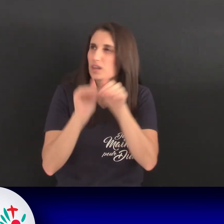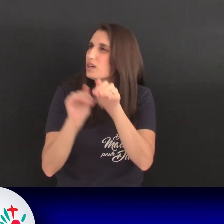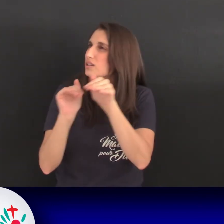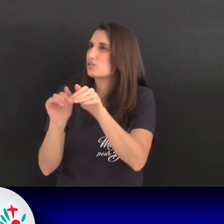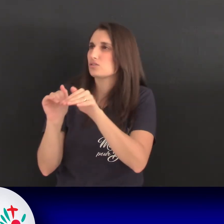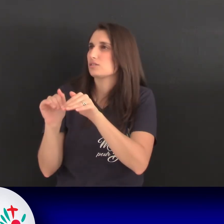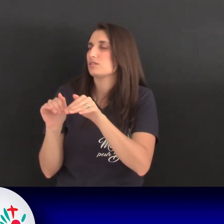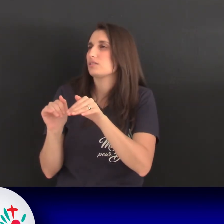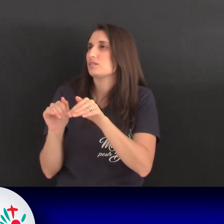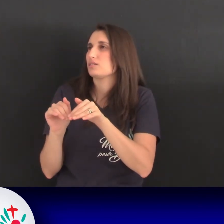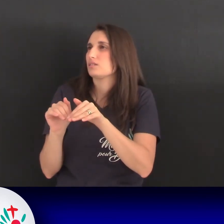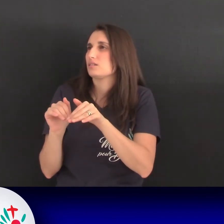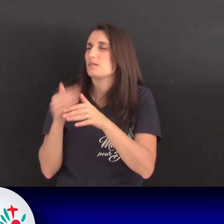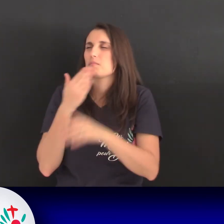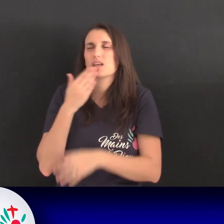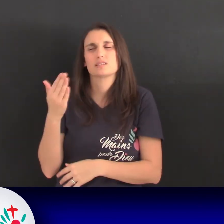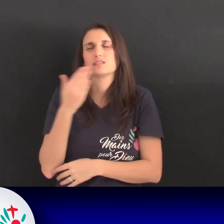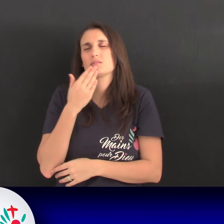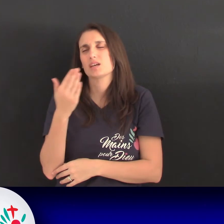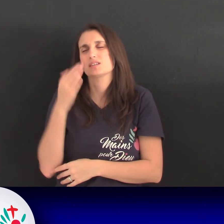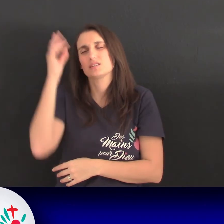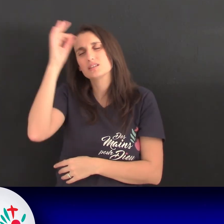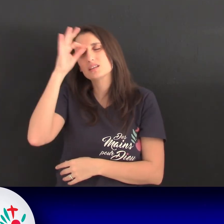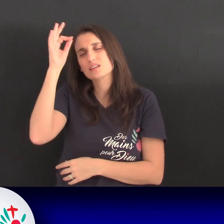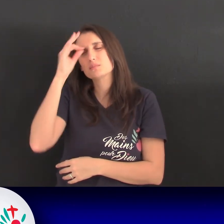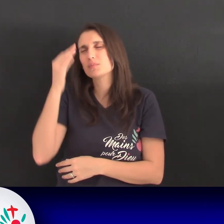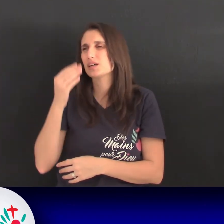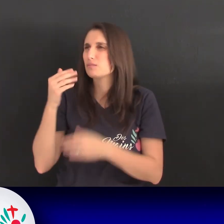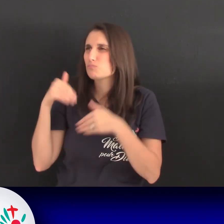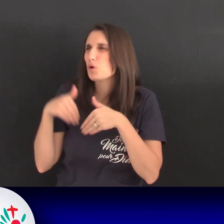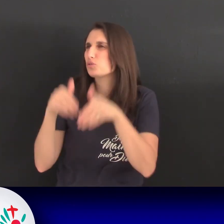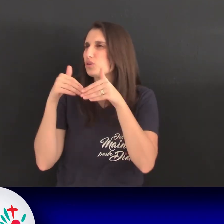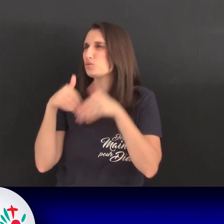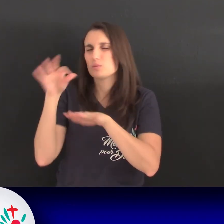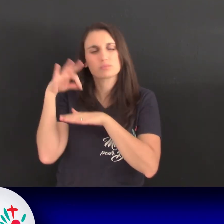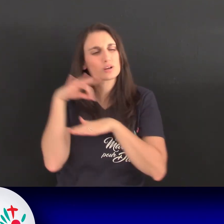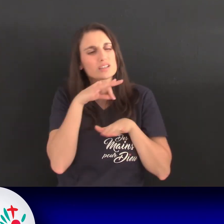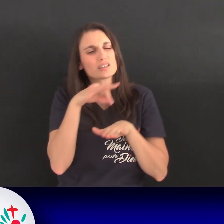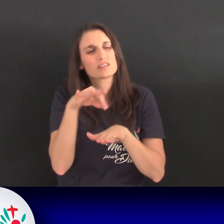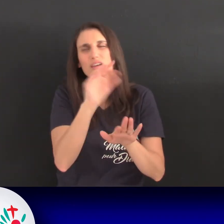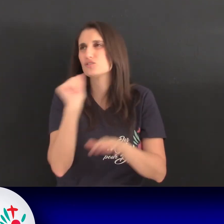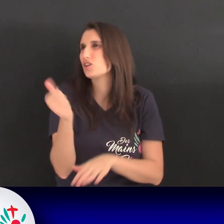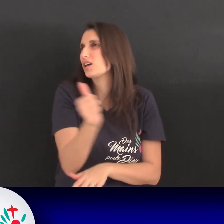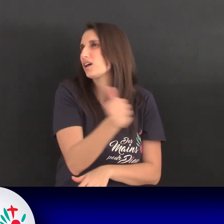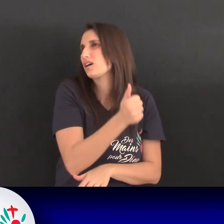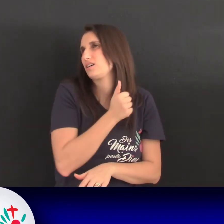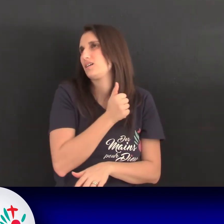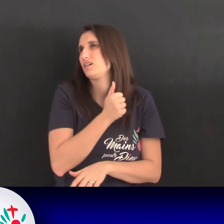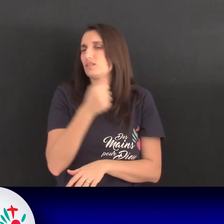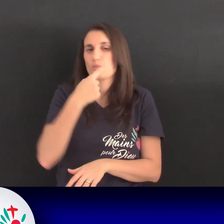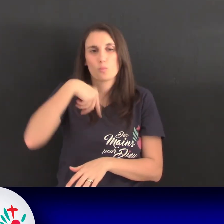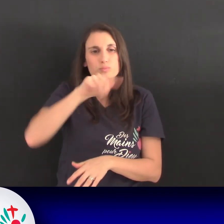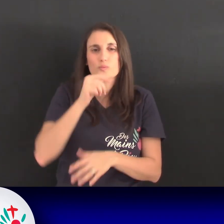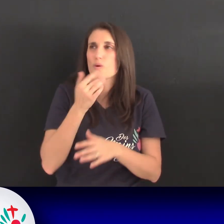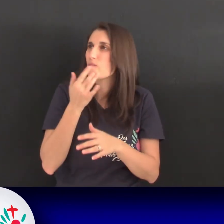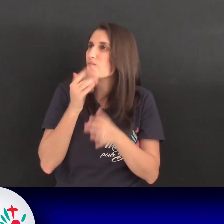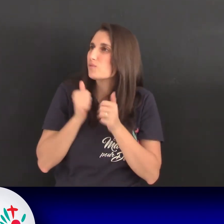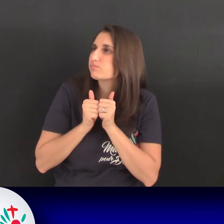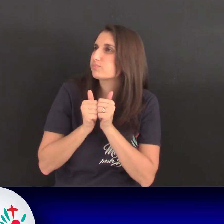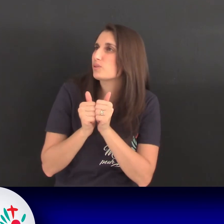Seigneur. Merci, Saint-Esprit. Continue à être le guide de notre vie. Nous voulons suivre tes pas,